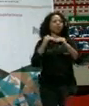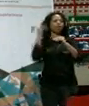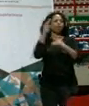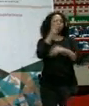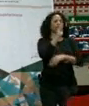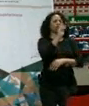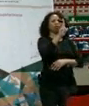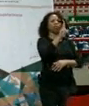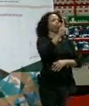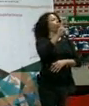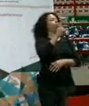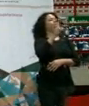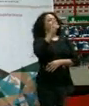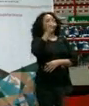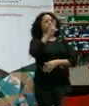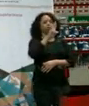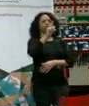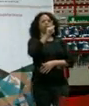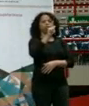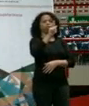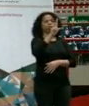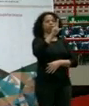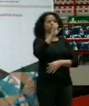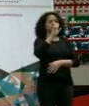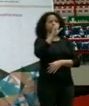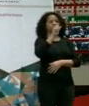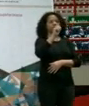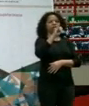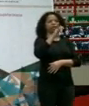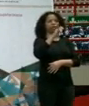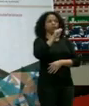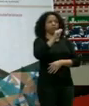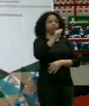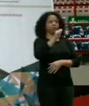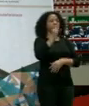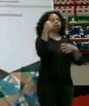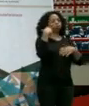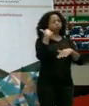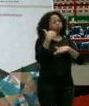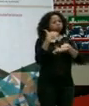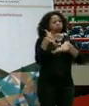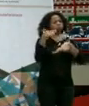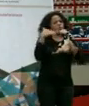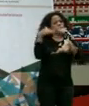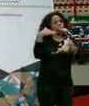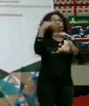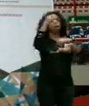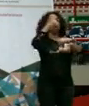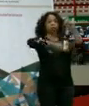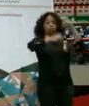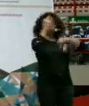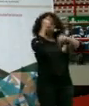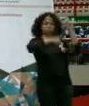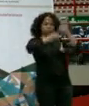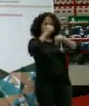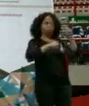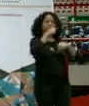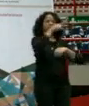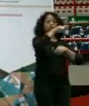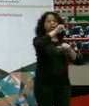uma política de incentivo à indústria. Vai haver um grande desenvolvimento industrial na França e com isso Napoleão vai precisar